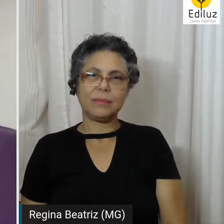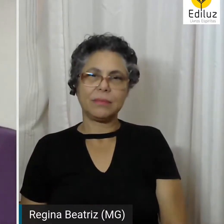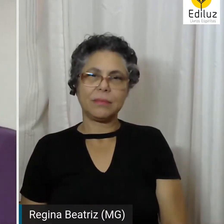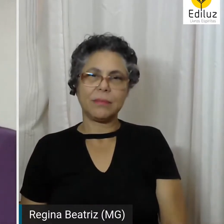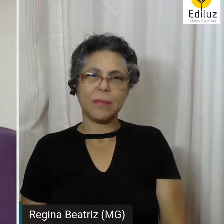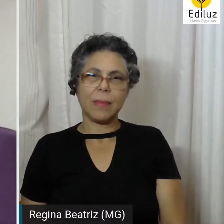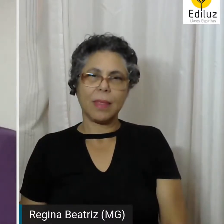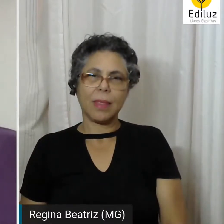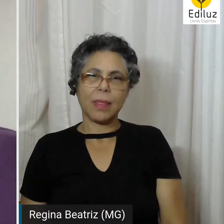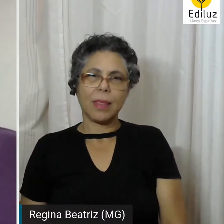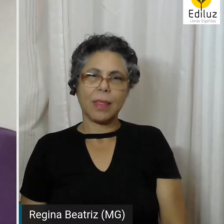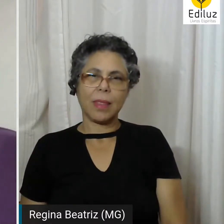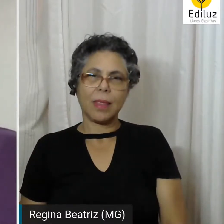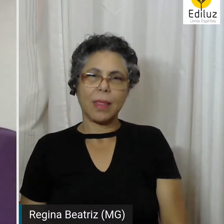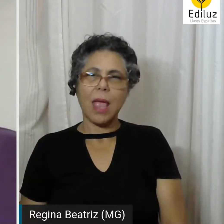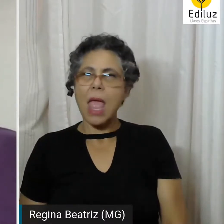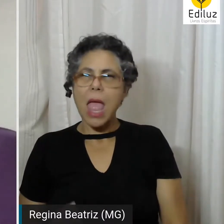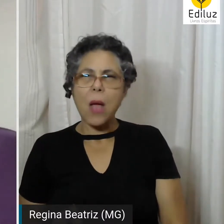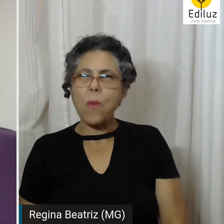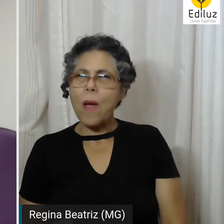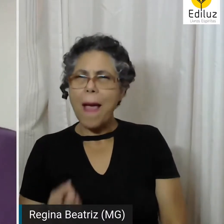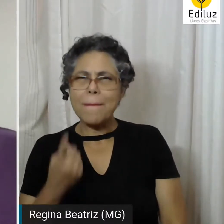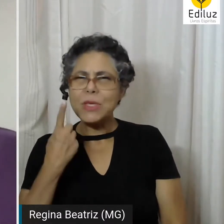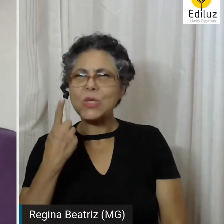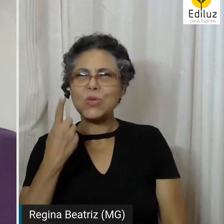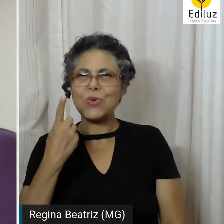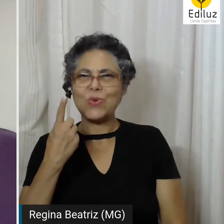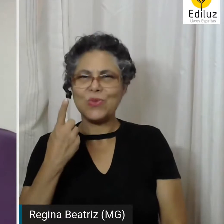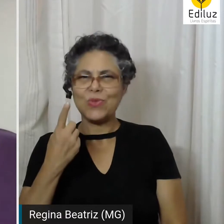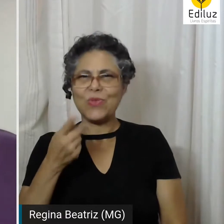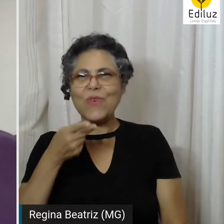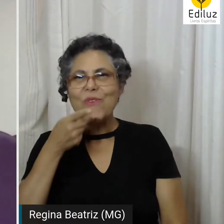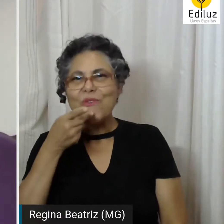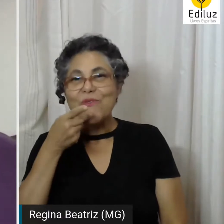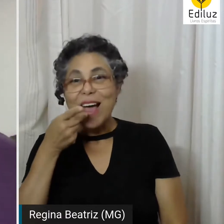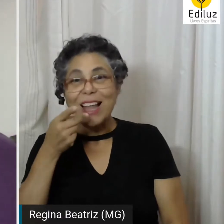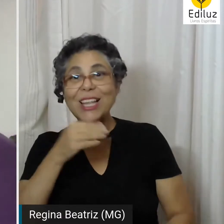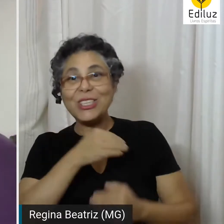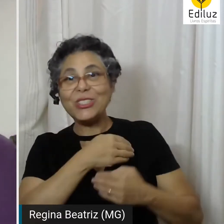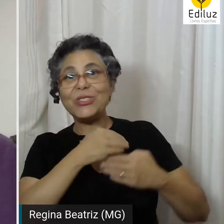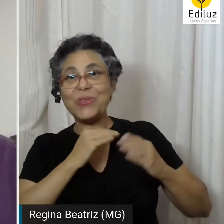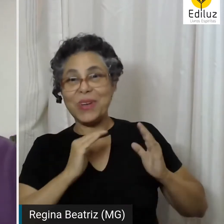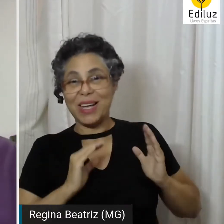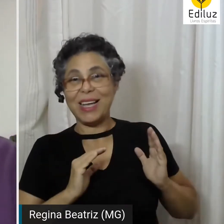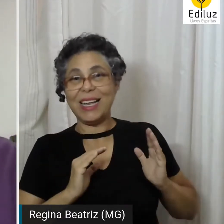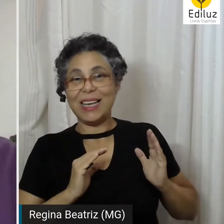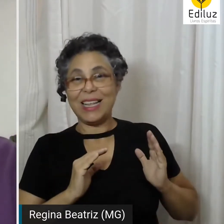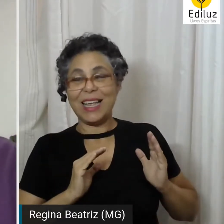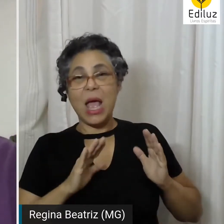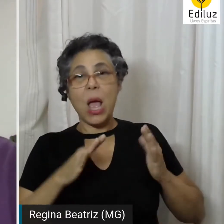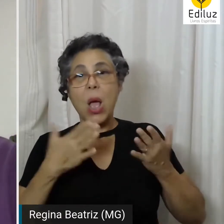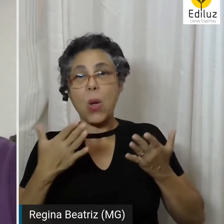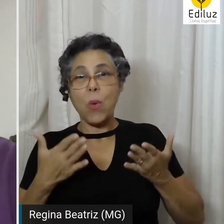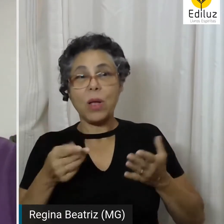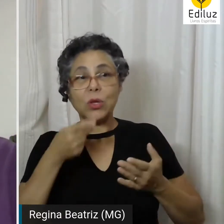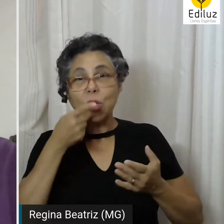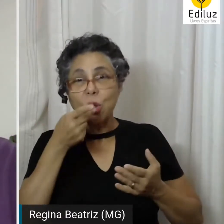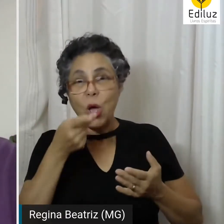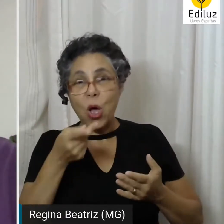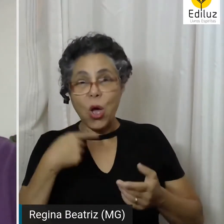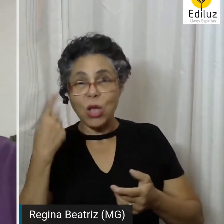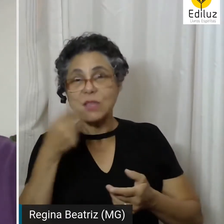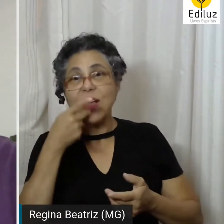Absurda, como diz Joana, a conceituação da excepcionalidade e divindade de